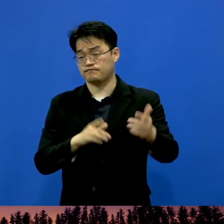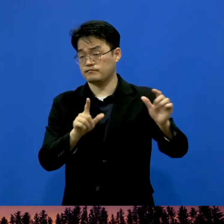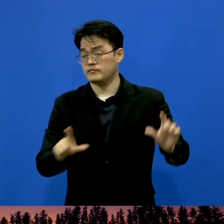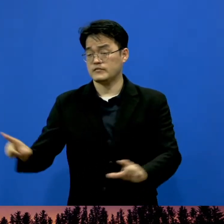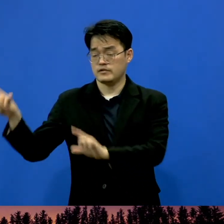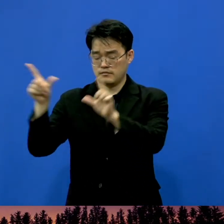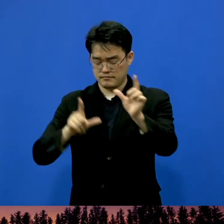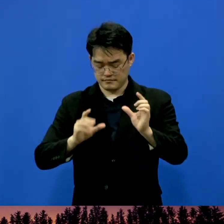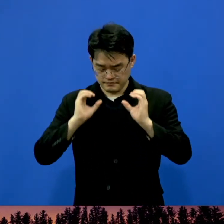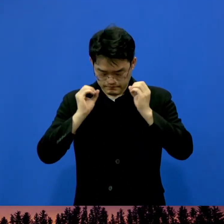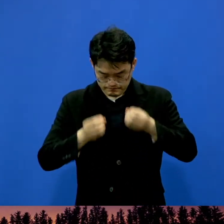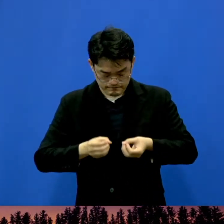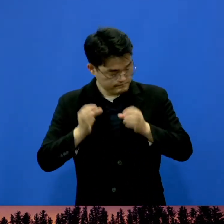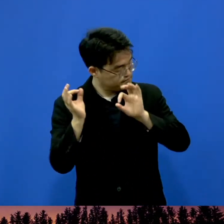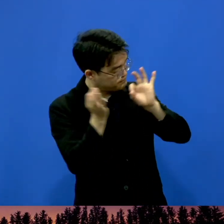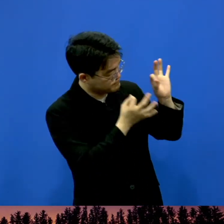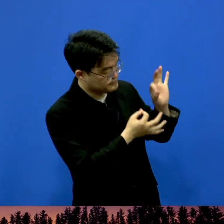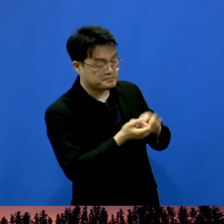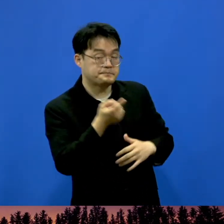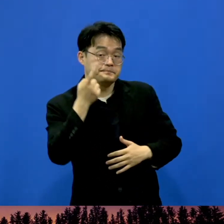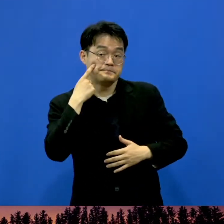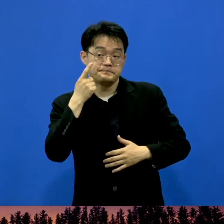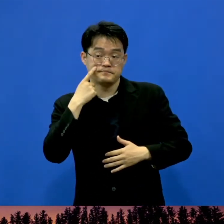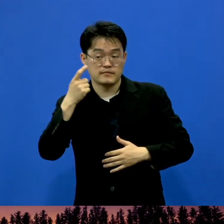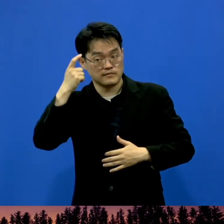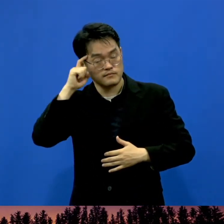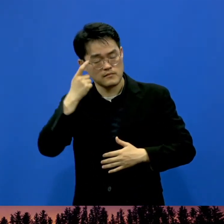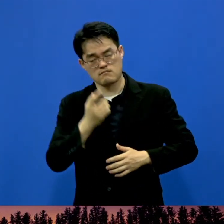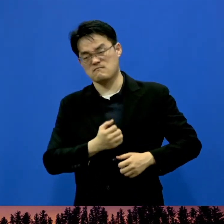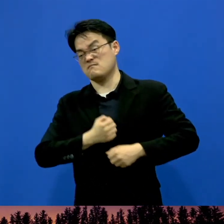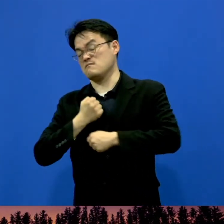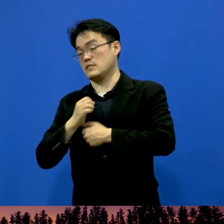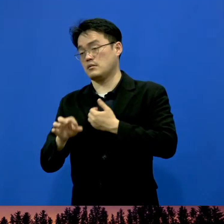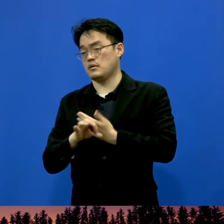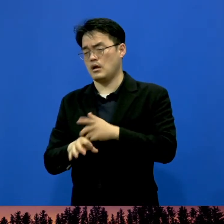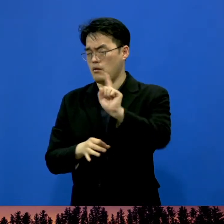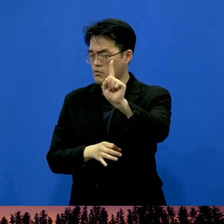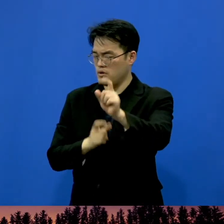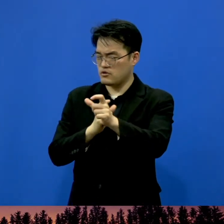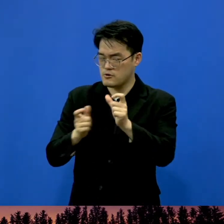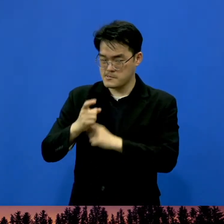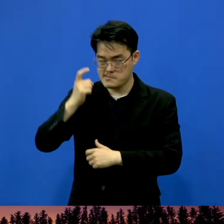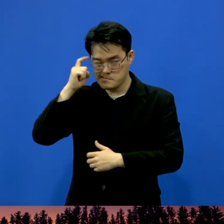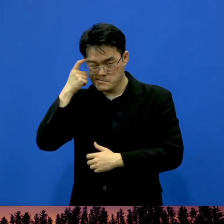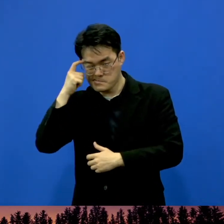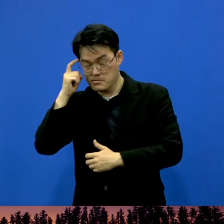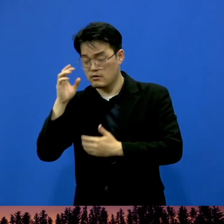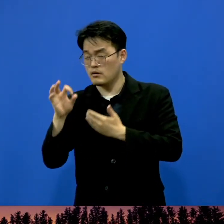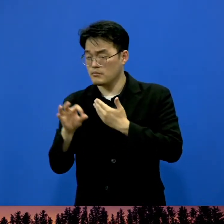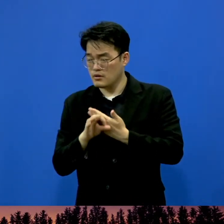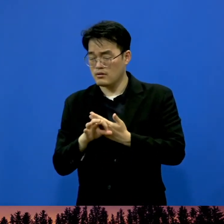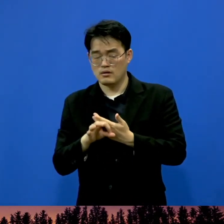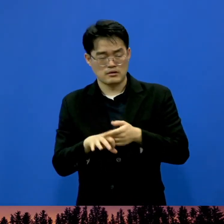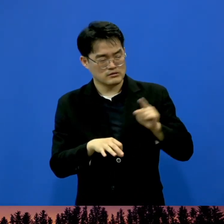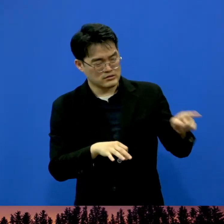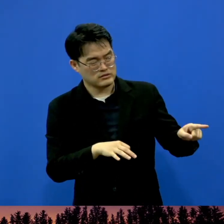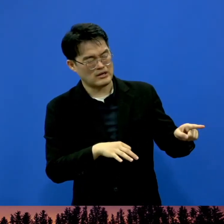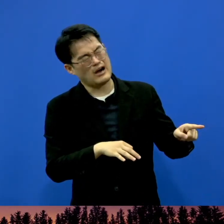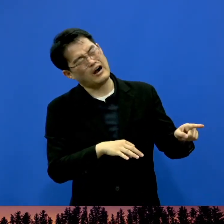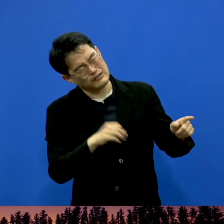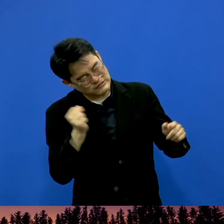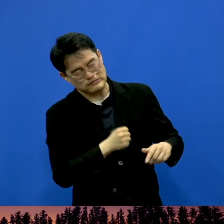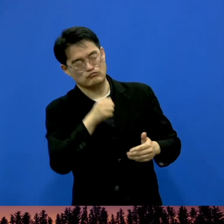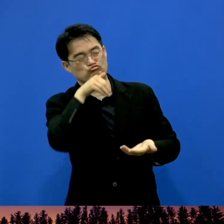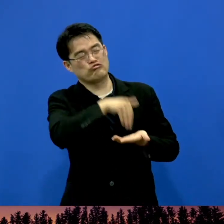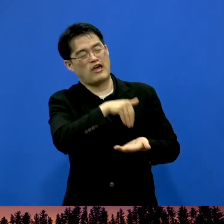실패의 현장을 가보죠. 딴 게 아니에요. 생각이 게으르면 한 번만 생각을 더 했었어도 그런 일을 하지 않았을 거란 말이죠.